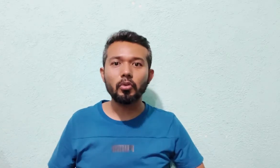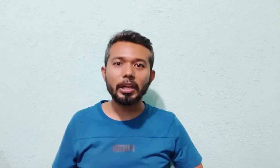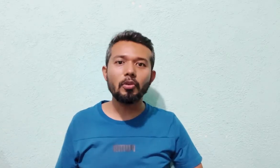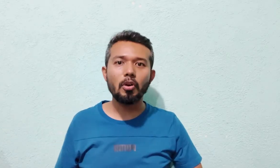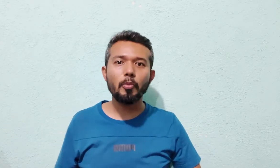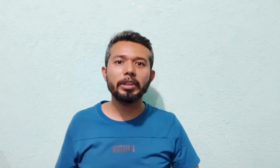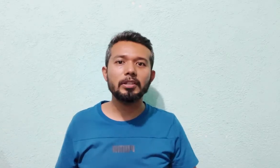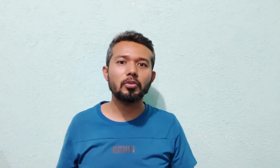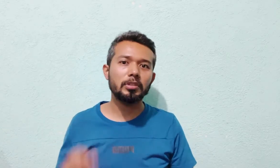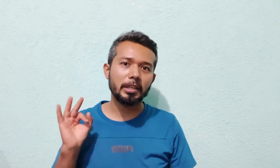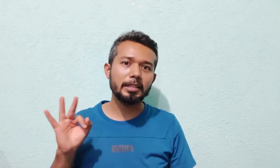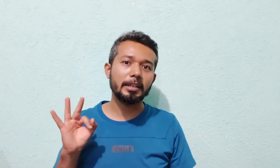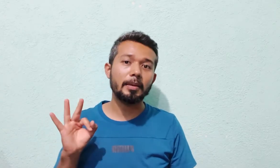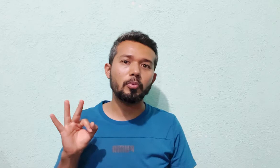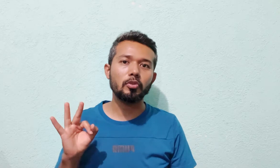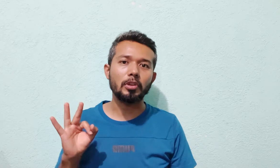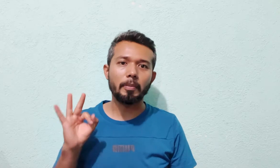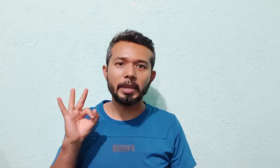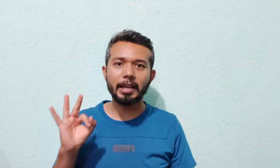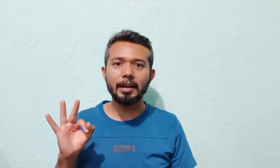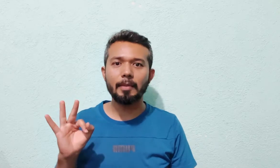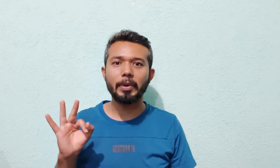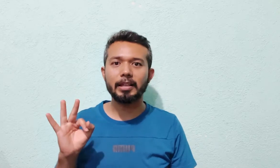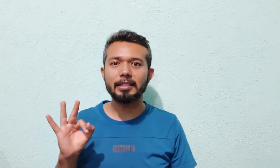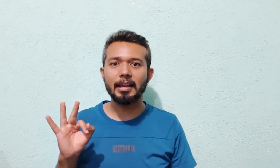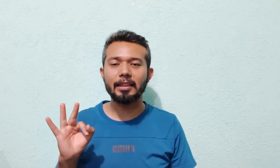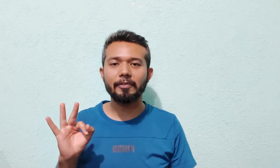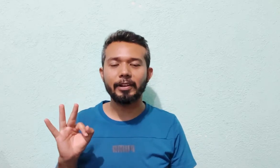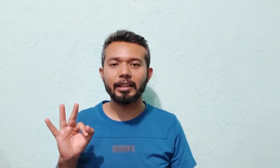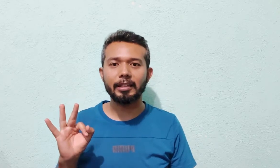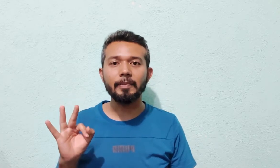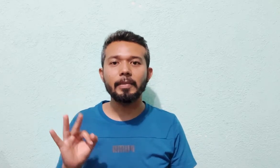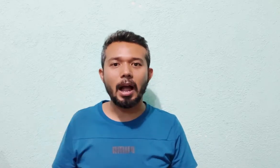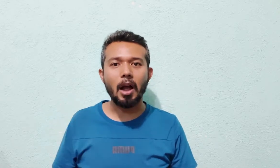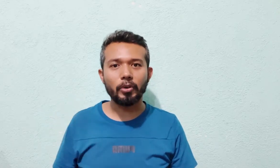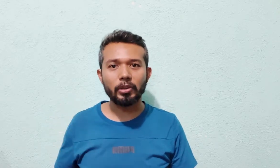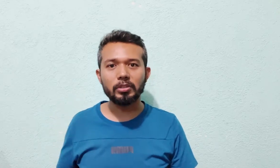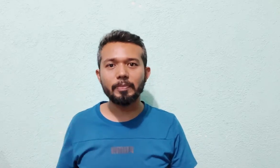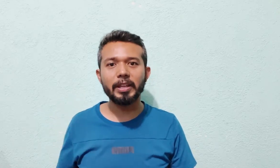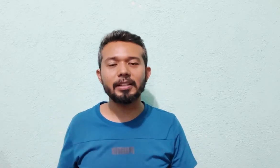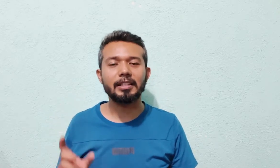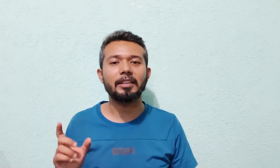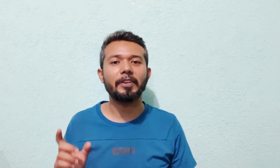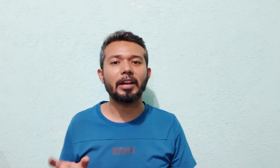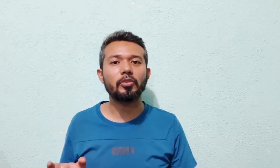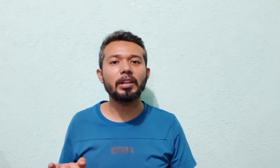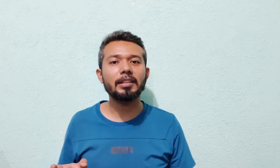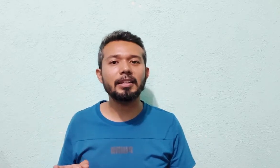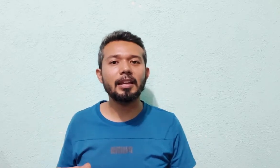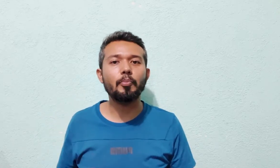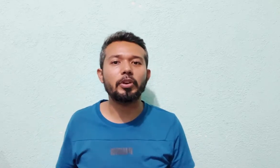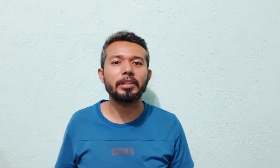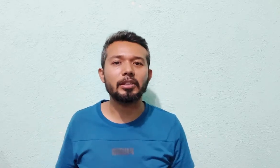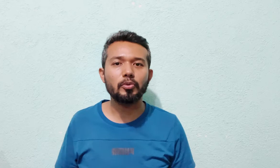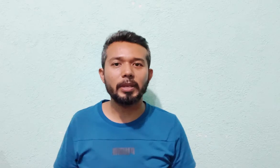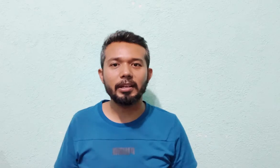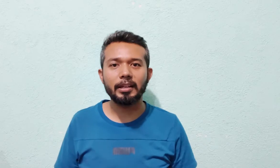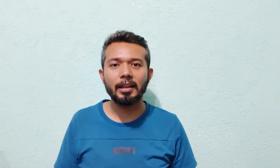¿Notaron cómo en esos tres ejemplos mi cara parecía diferente? Aunque no sepan el significado de la seña, pueden asumir que